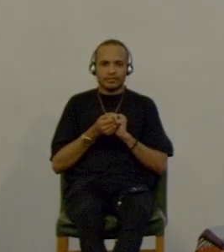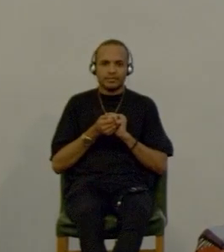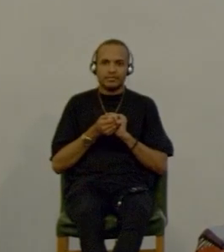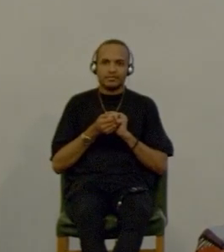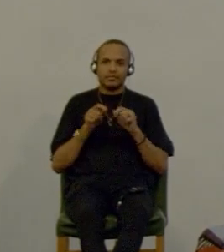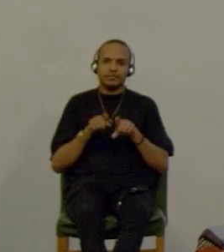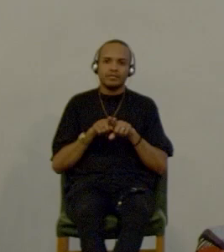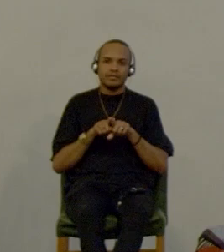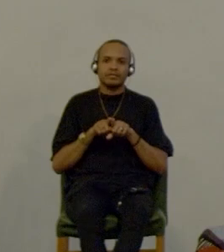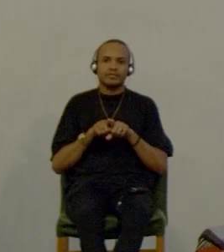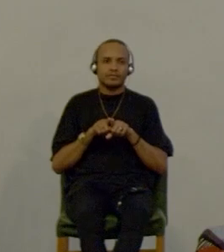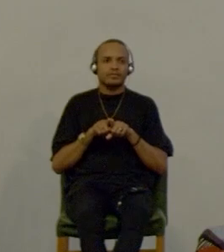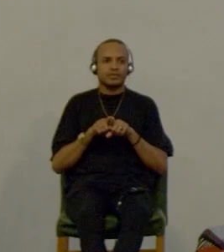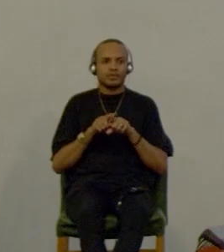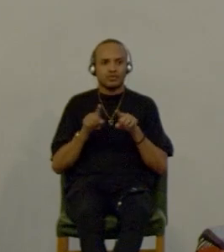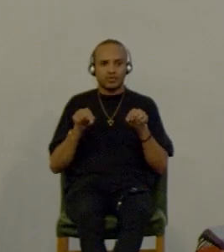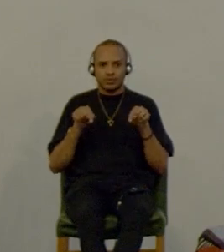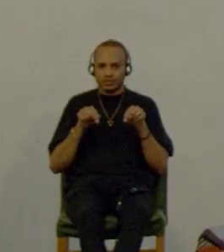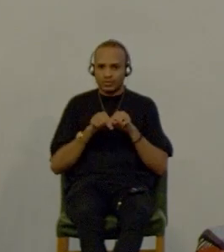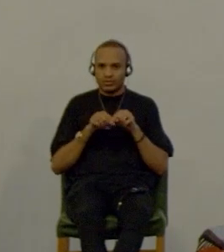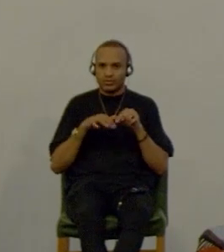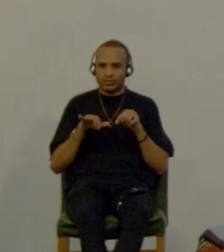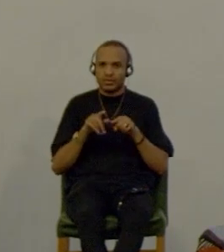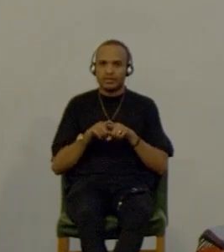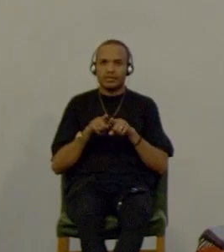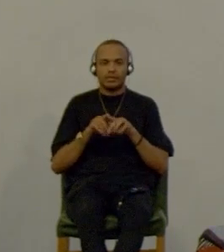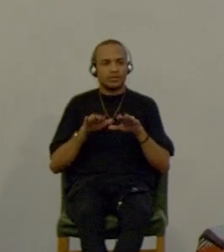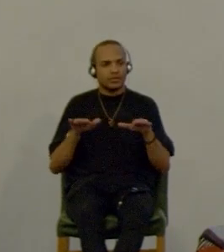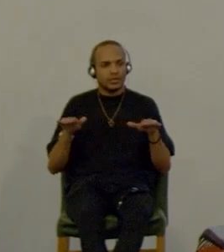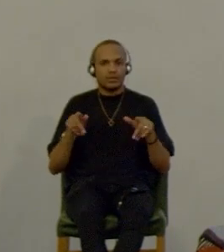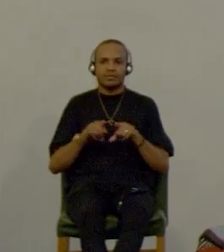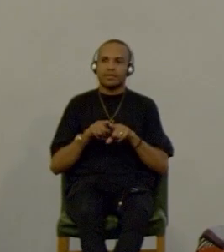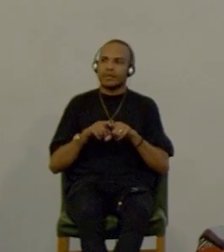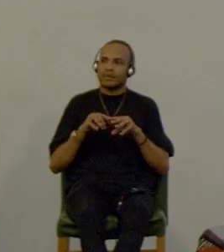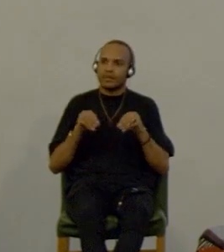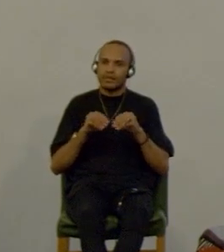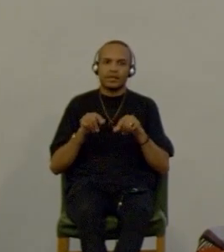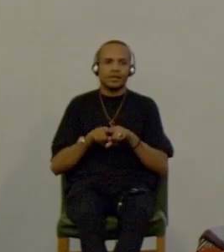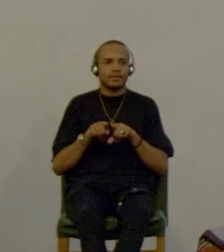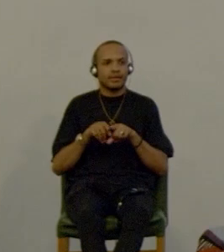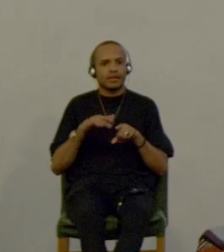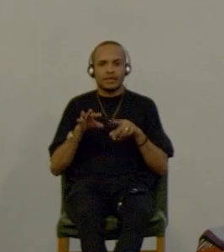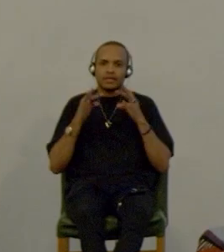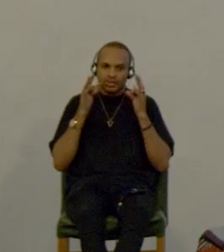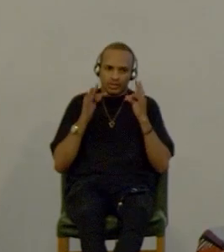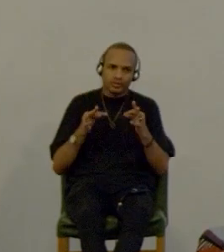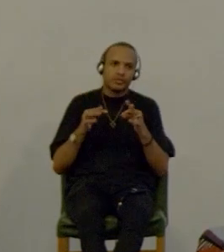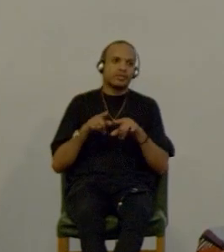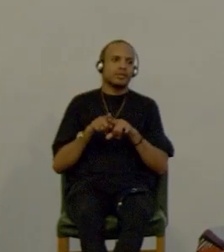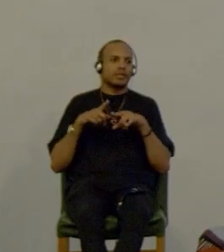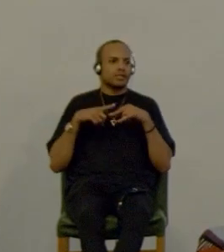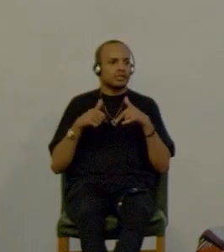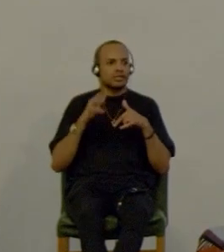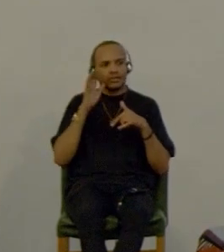essas grafias do solo e no solo, do chão, da terra, nos situando como testemunhas e agentes